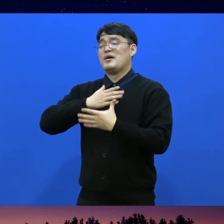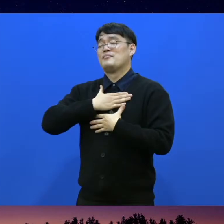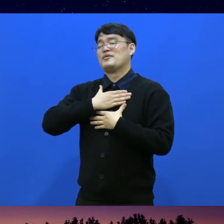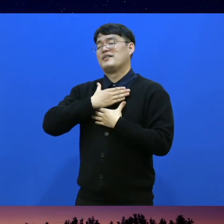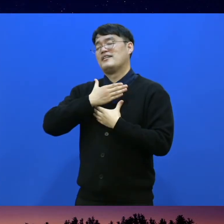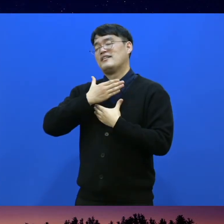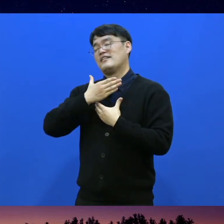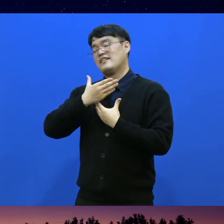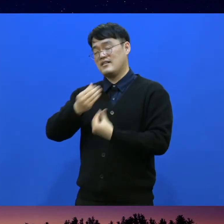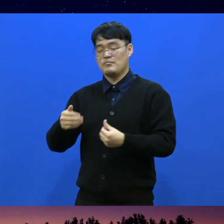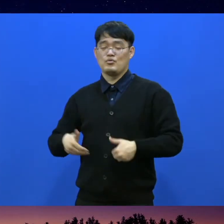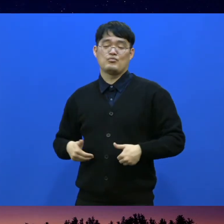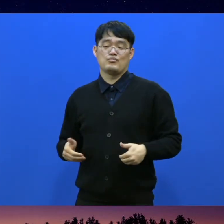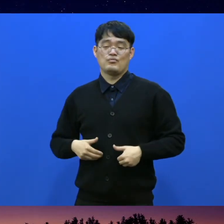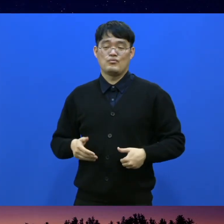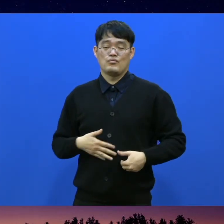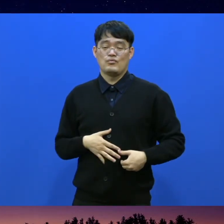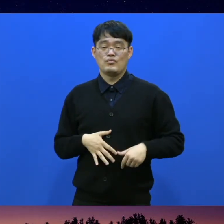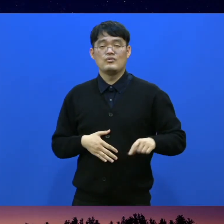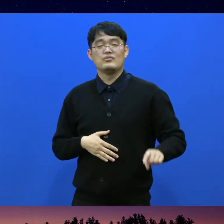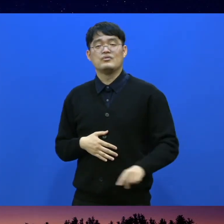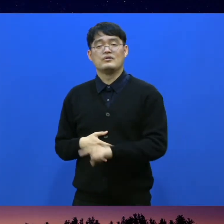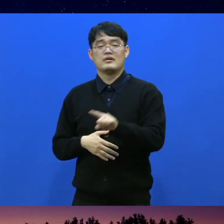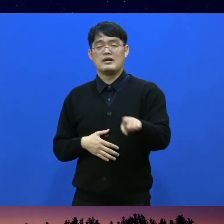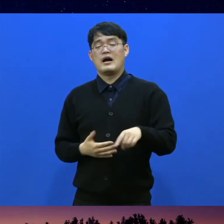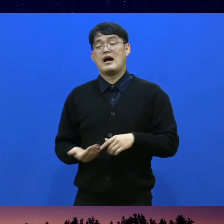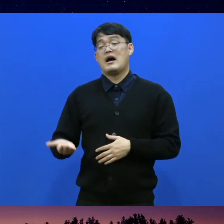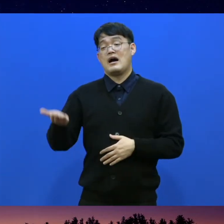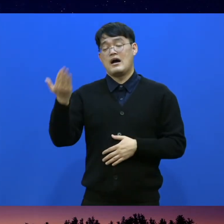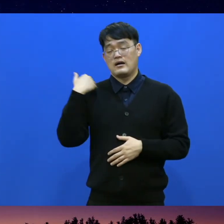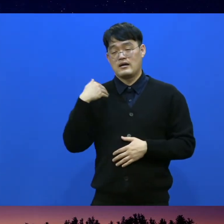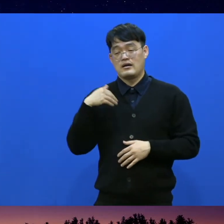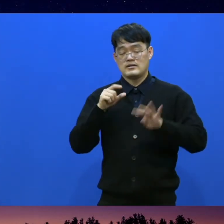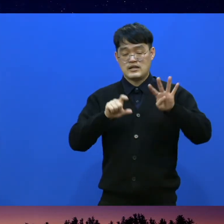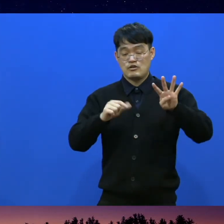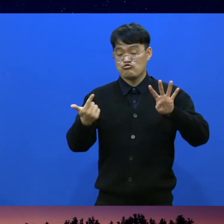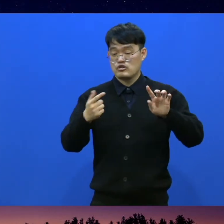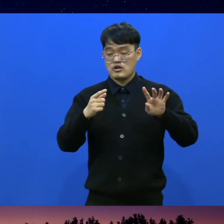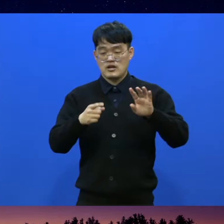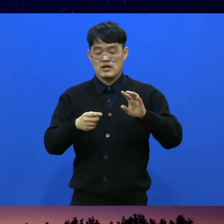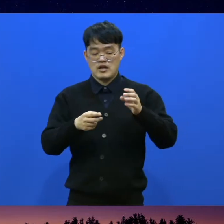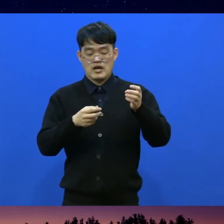돼요. 너희가 아까 4장 6절에도 빌립보서